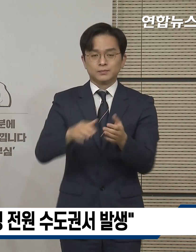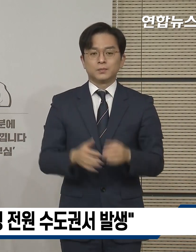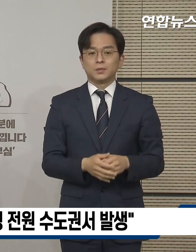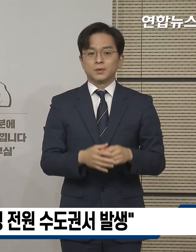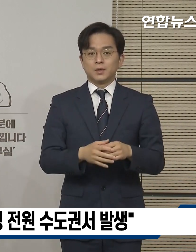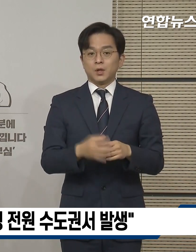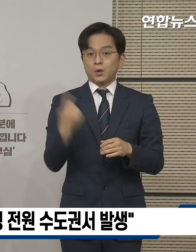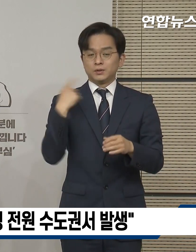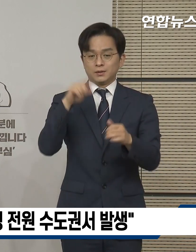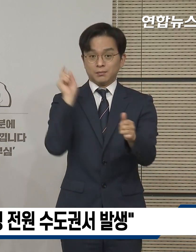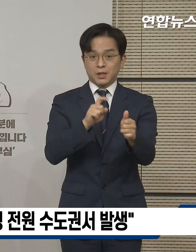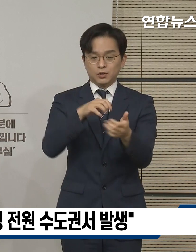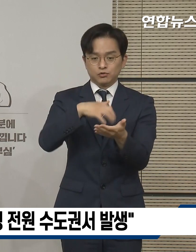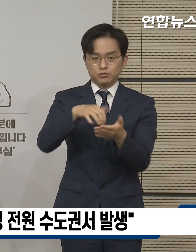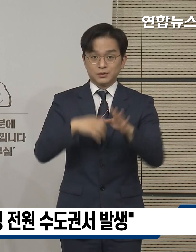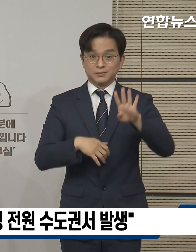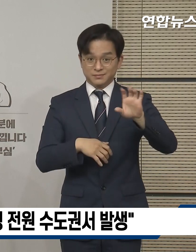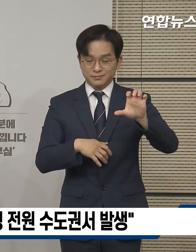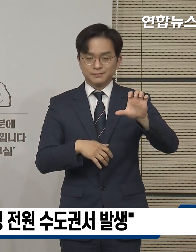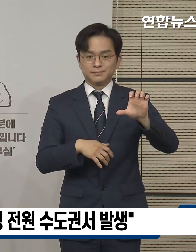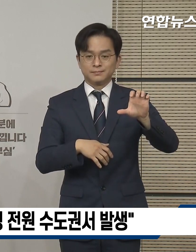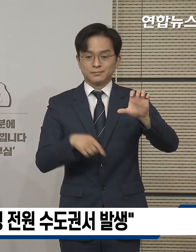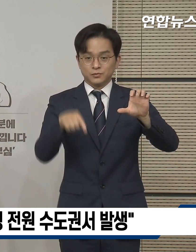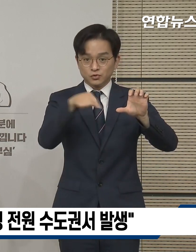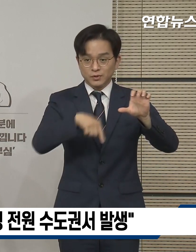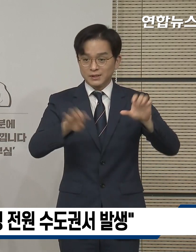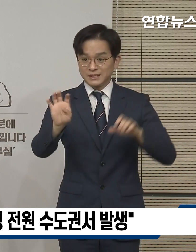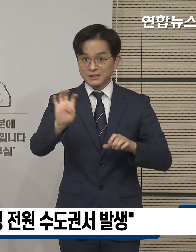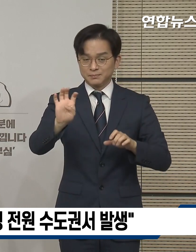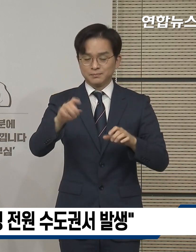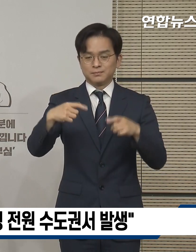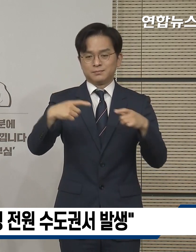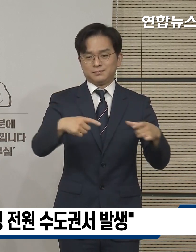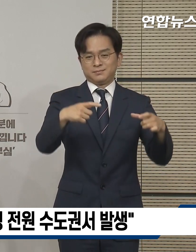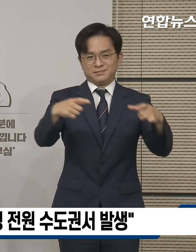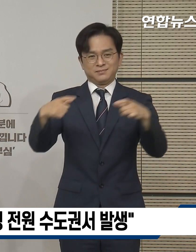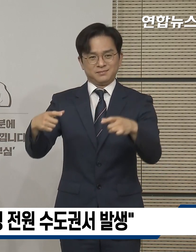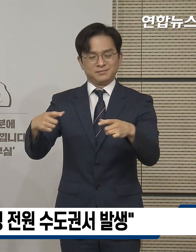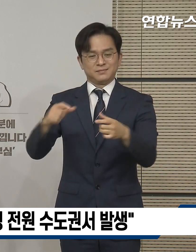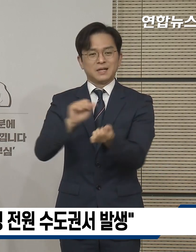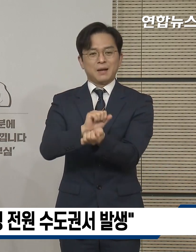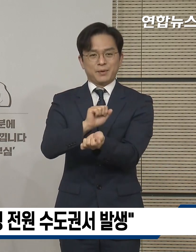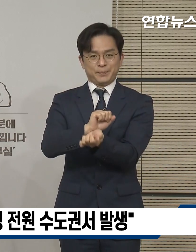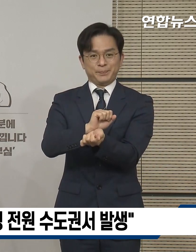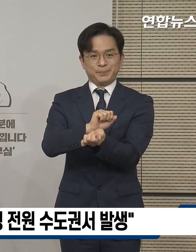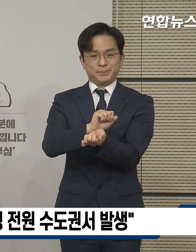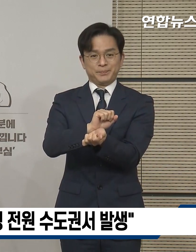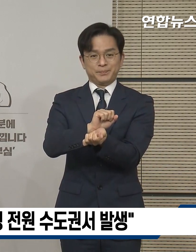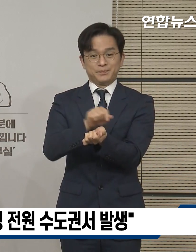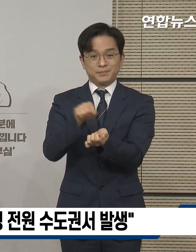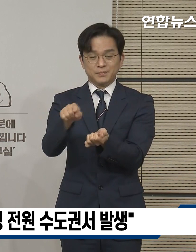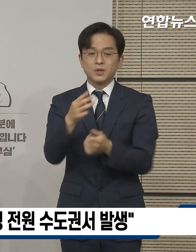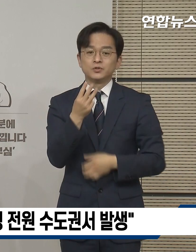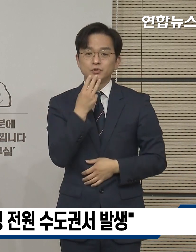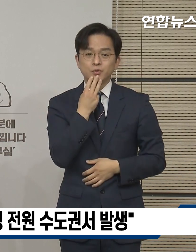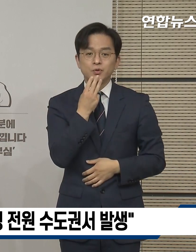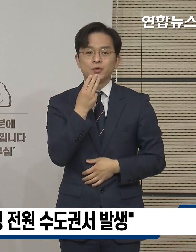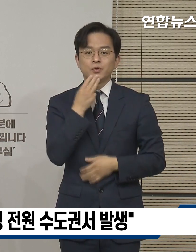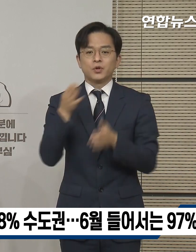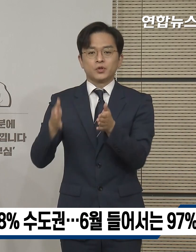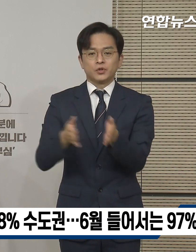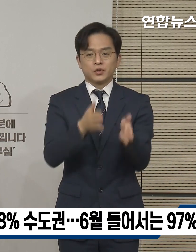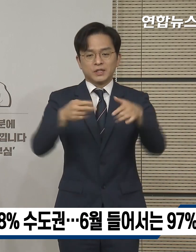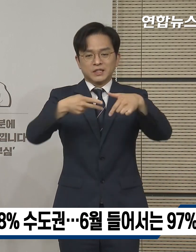환자는 45명, 그중 지역사회에서 감염된 환자가 40명이며 모두 수도권에서만